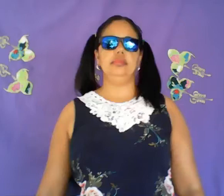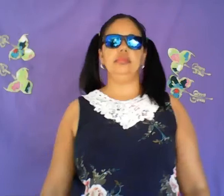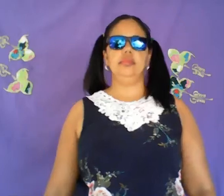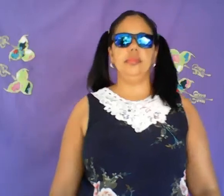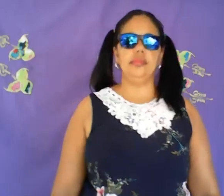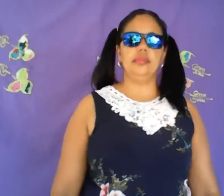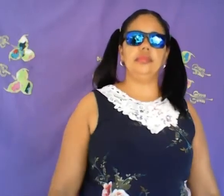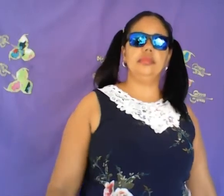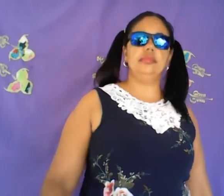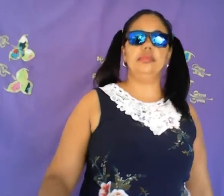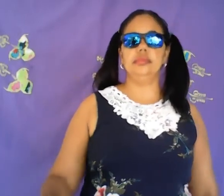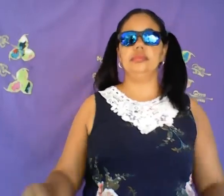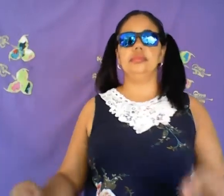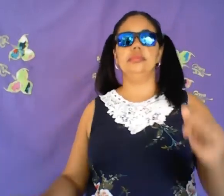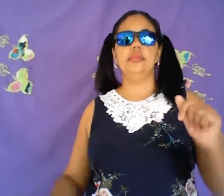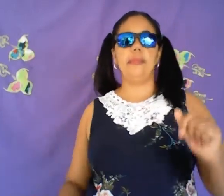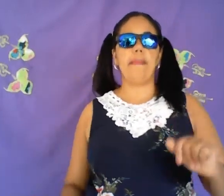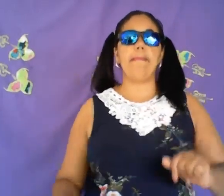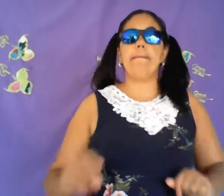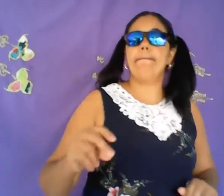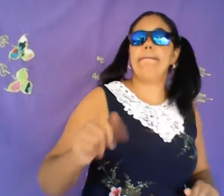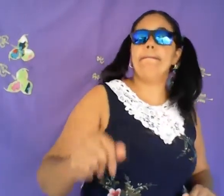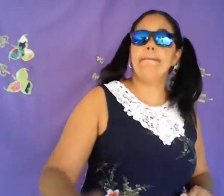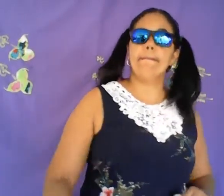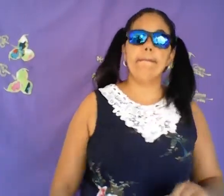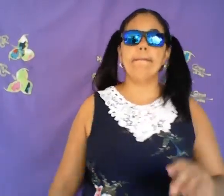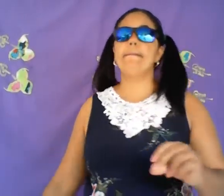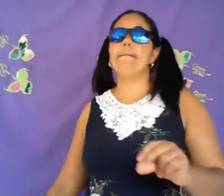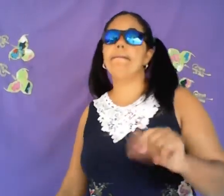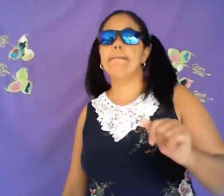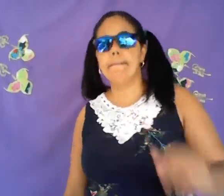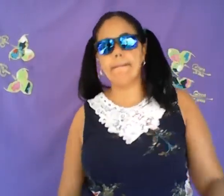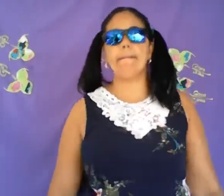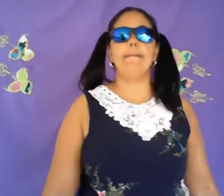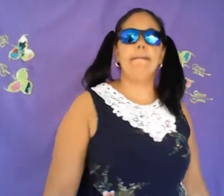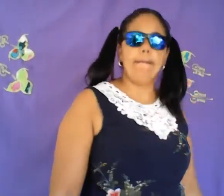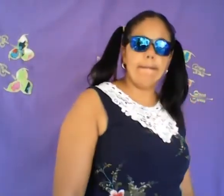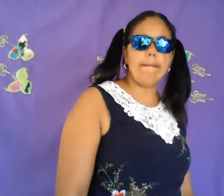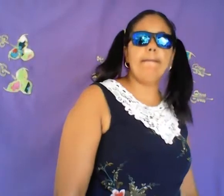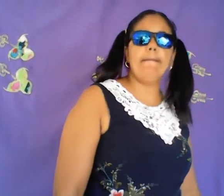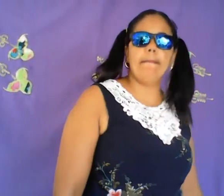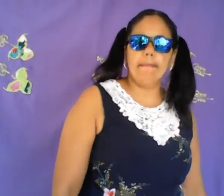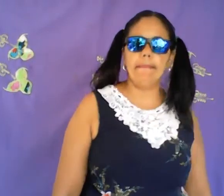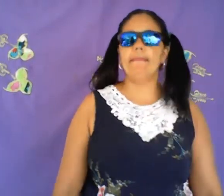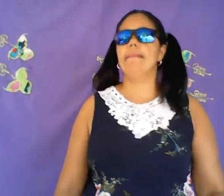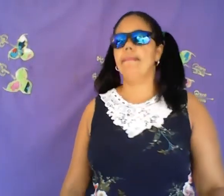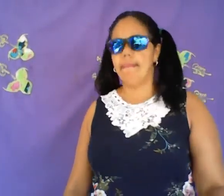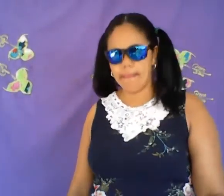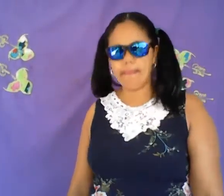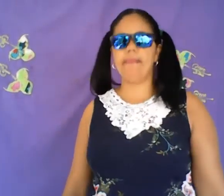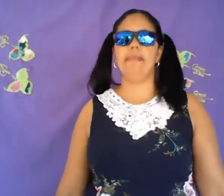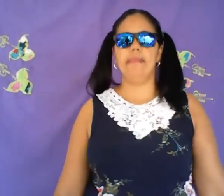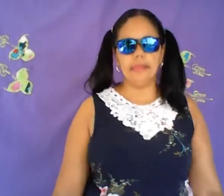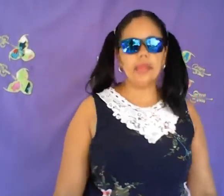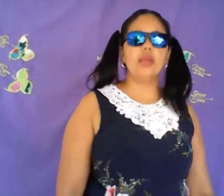O sol, se não esquece, ilumina, preciso de você aqui.